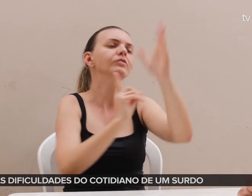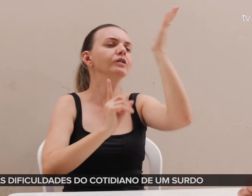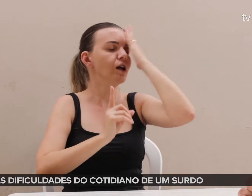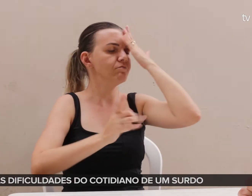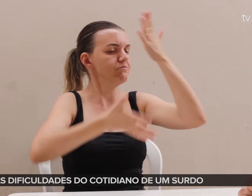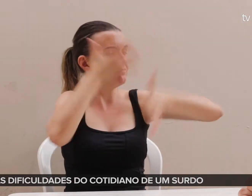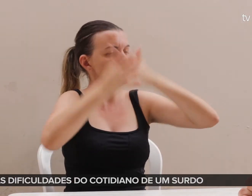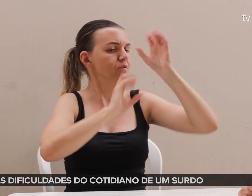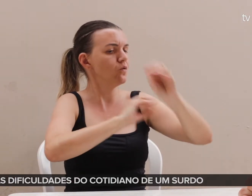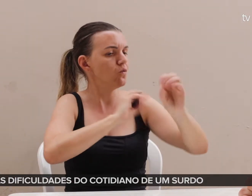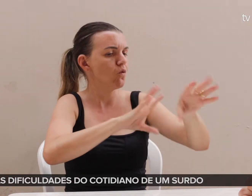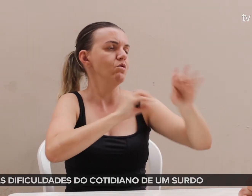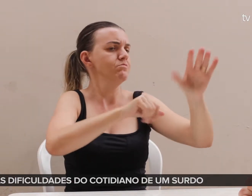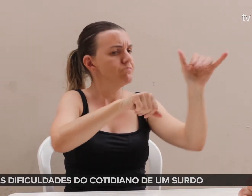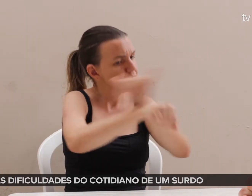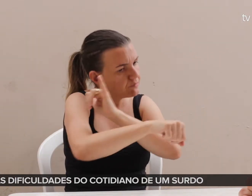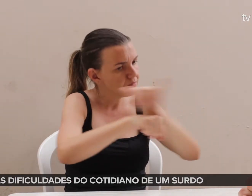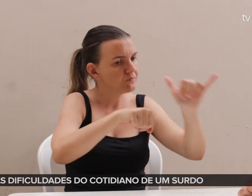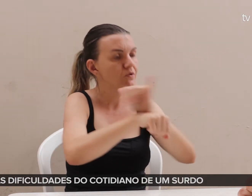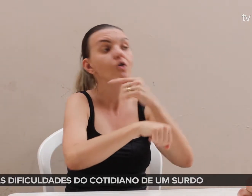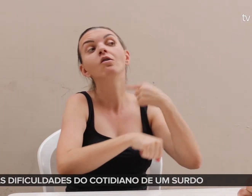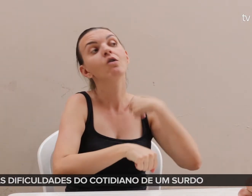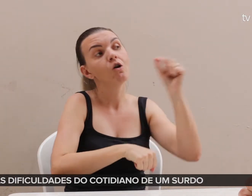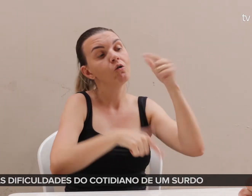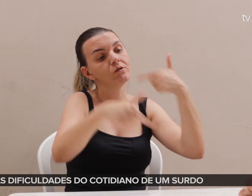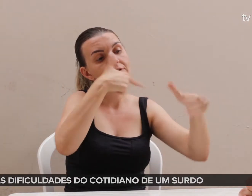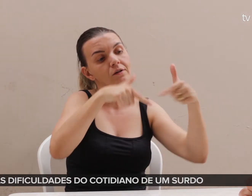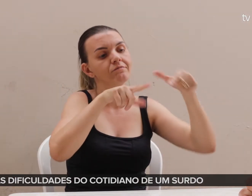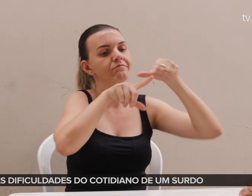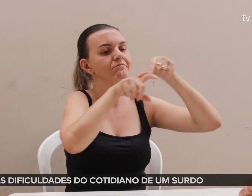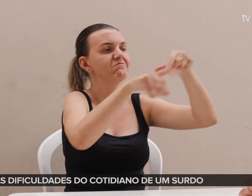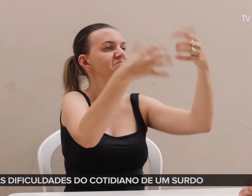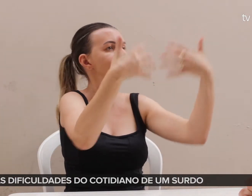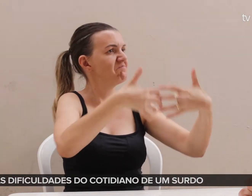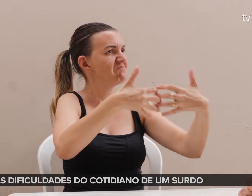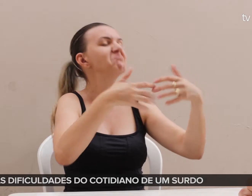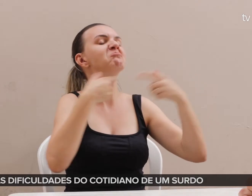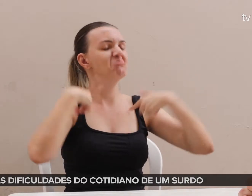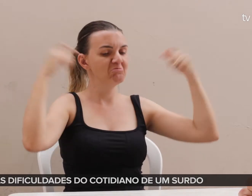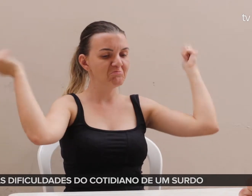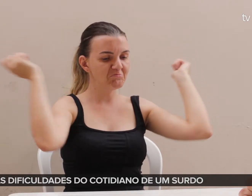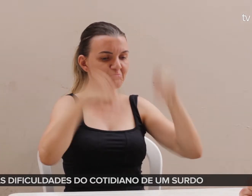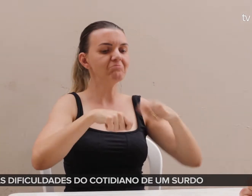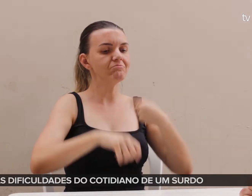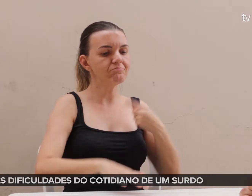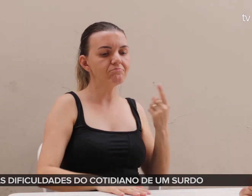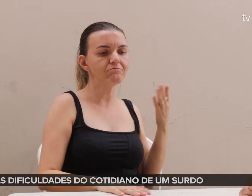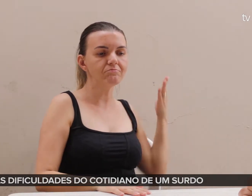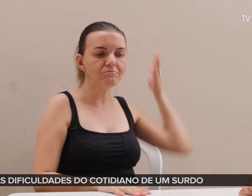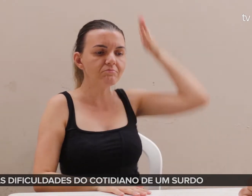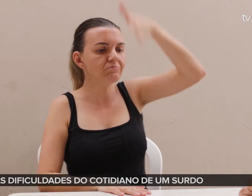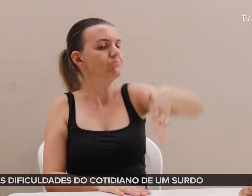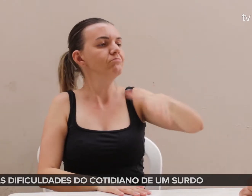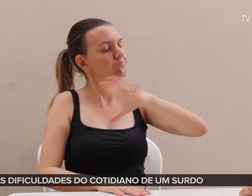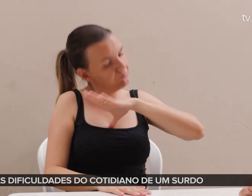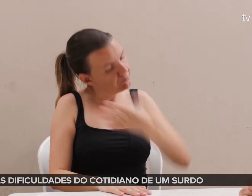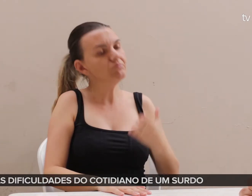que passam na frente na questão da língua. Ah, quem ouve é que pode dar aula de Libras. Não é bem assim. Eu trabalho